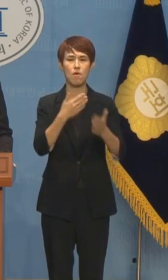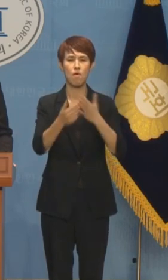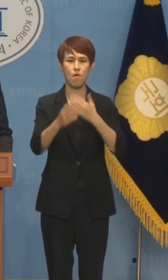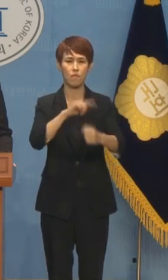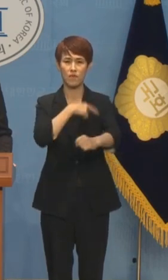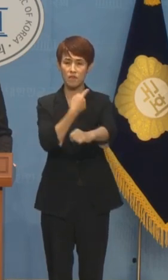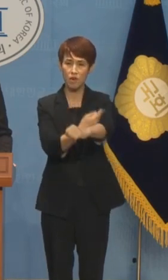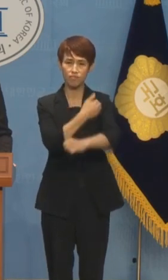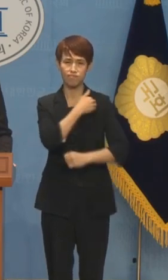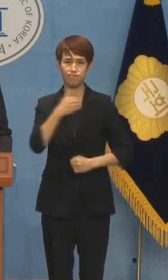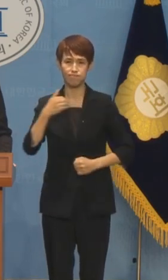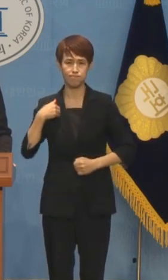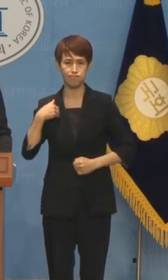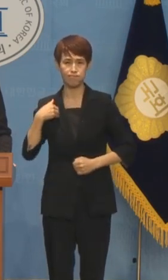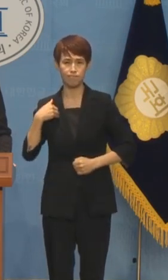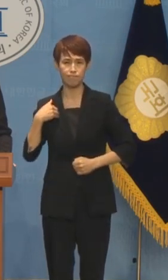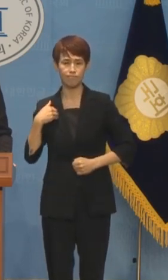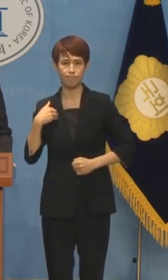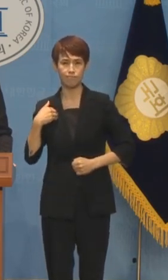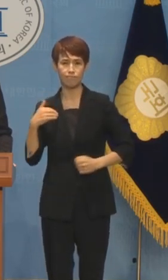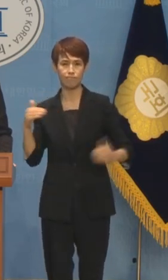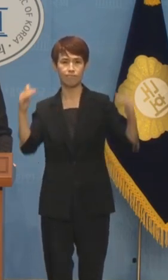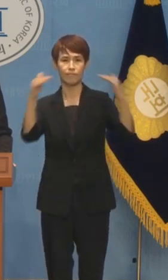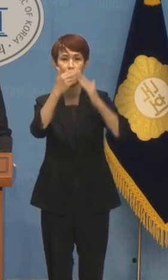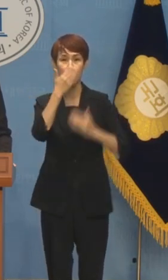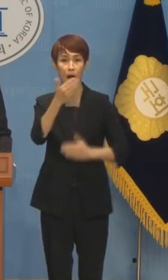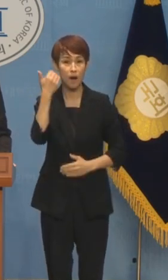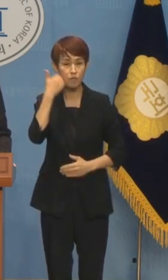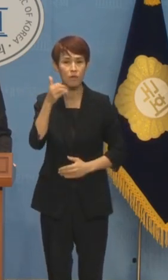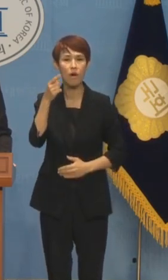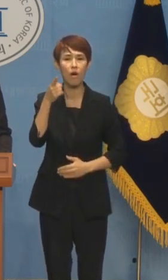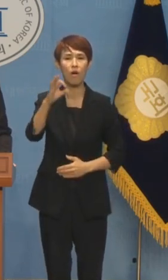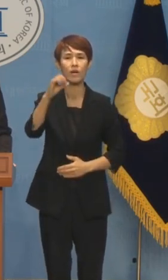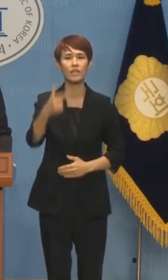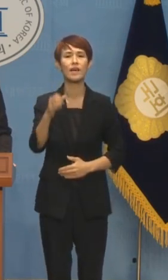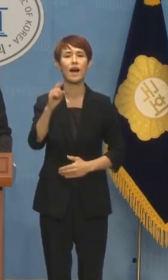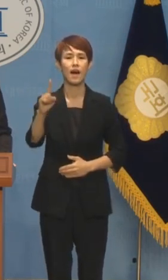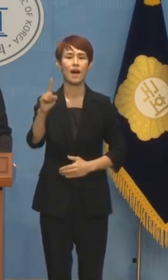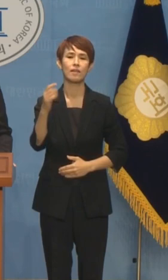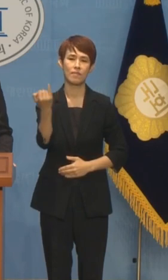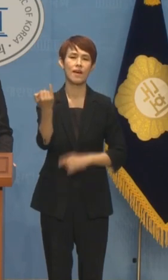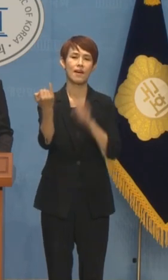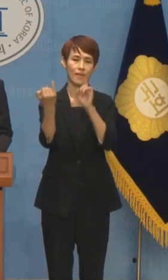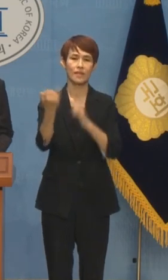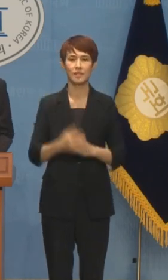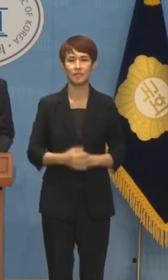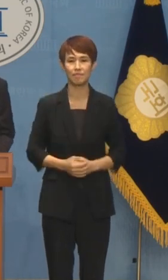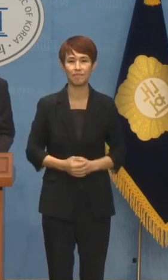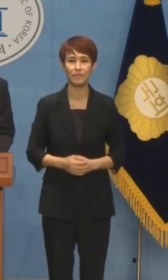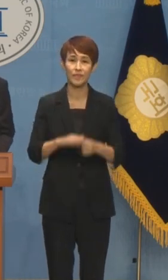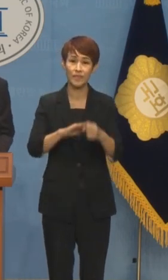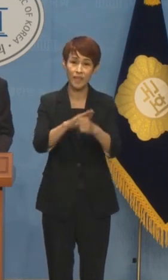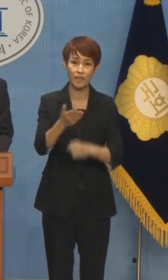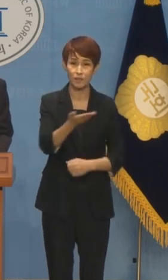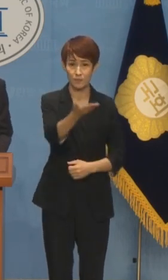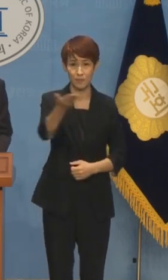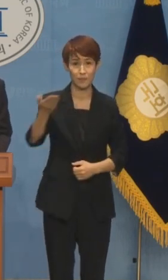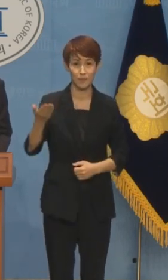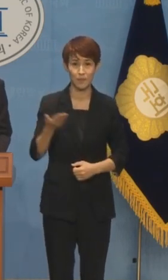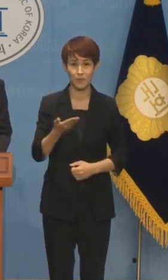능력으로 당당하게 어깨를 겨눌 수 있는 후보는 허은하 후보뿐이라고 우리는 확신합니다. 사랑하는 당원 동지